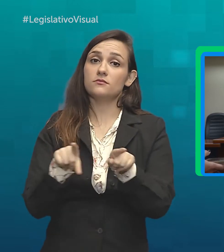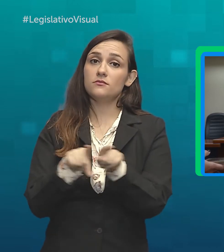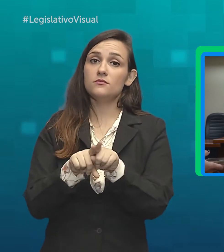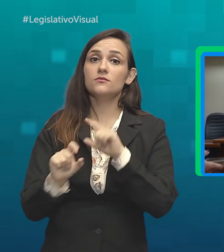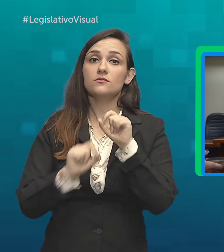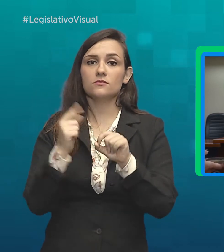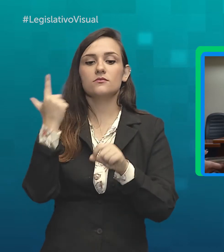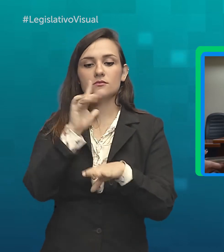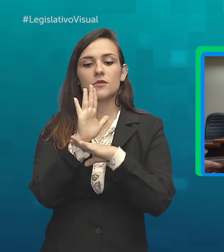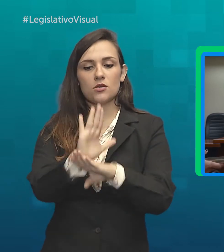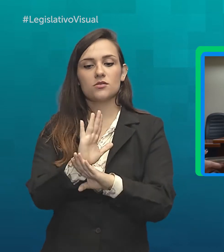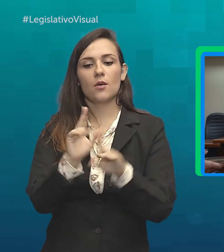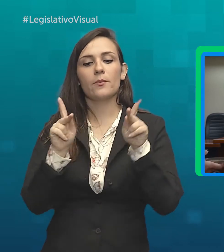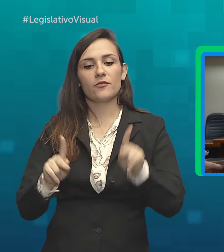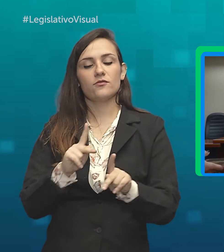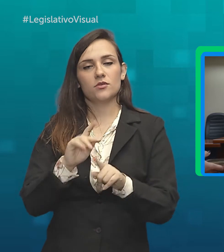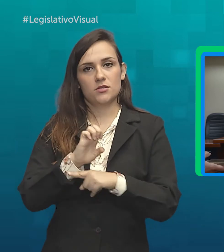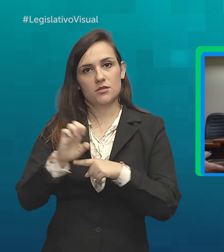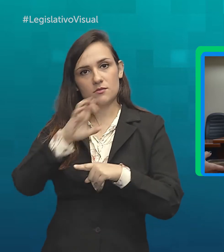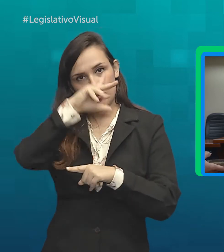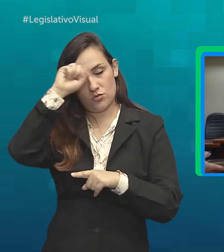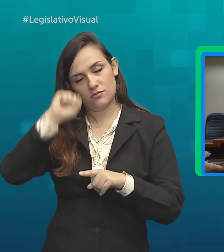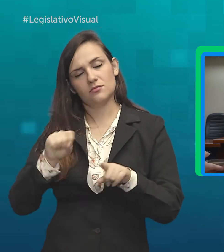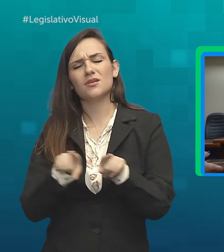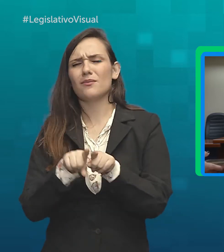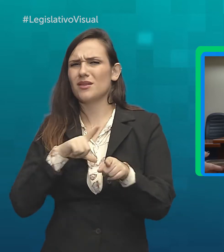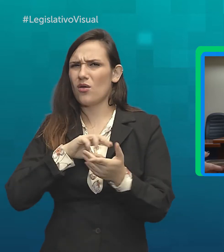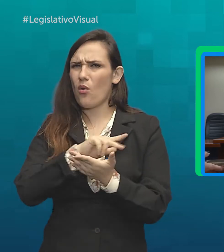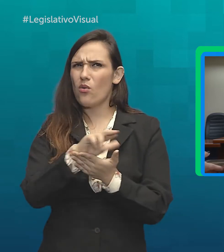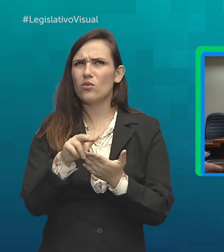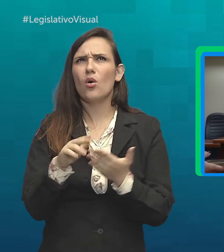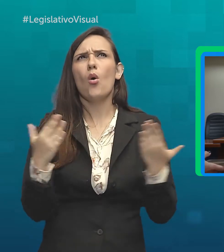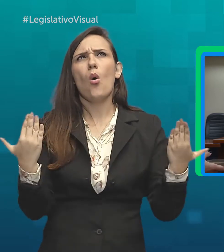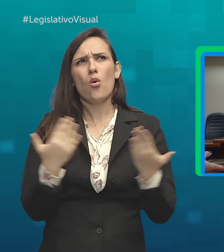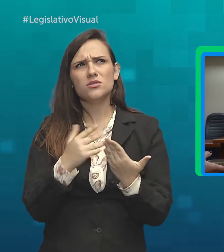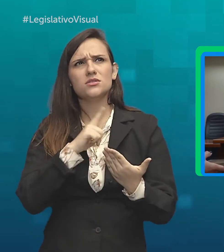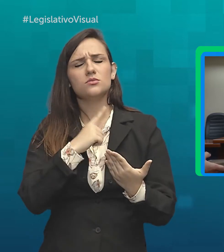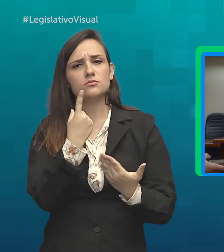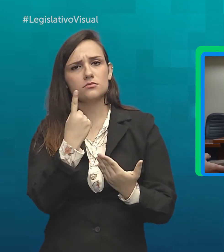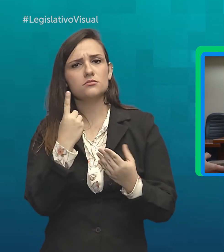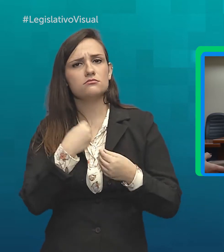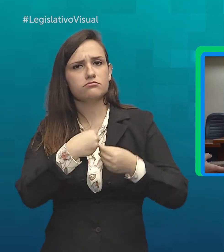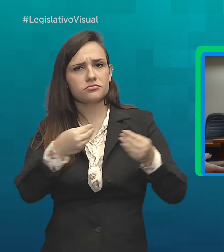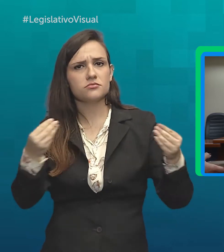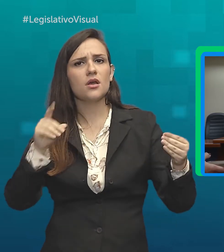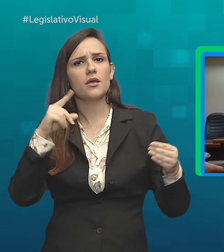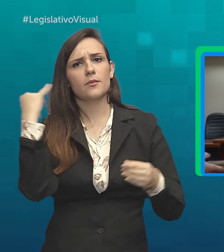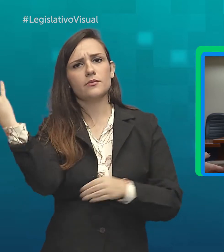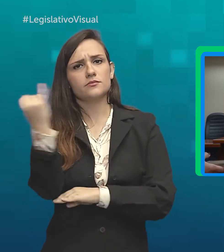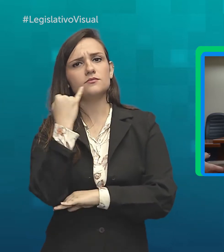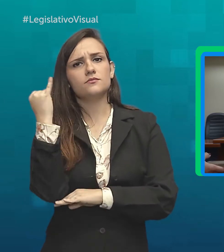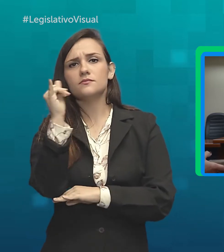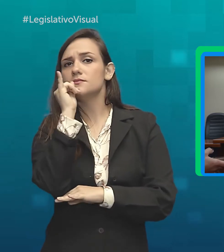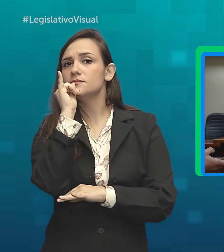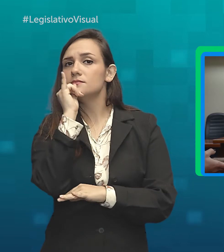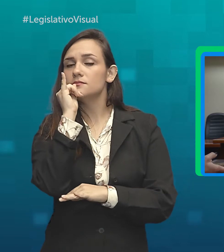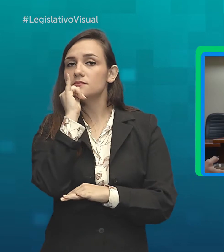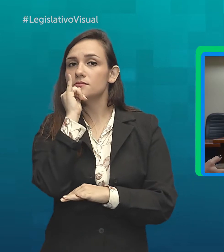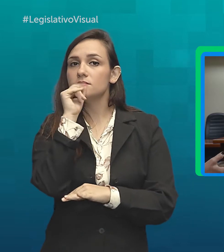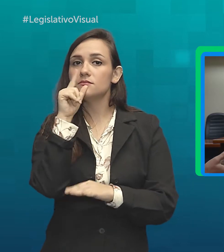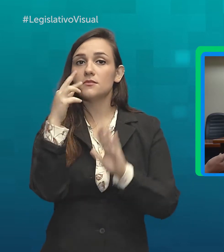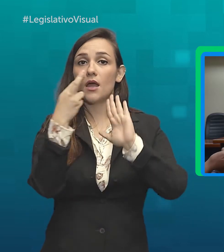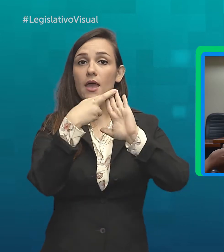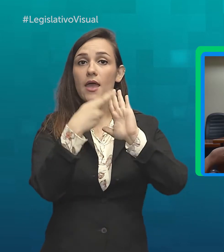questões cartorárias para que a gente atenda a população do Mato Grosso do Sul. Mas nós temos inúmeros projetos, inclusive um que foi distribuído hoje, que eu também entendo que é